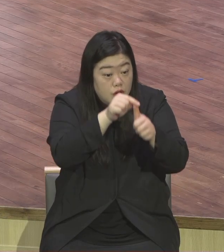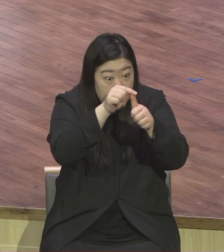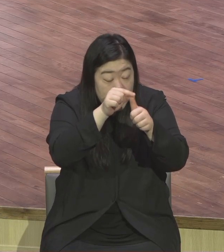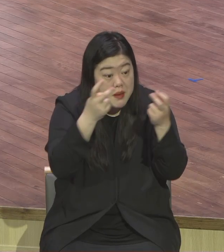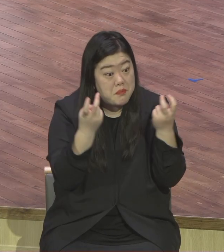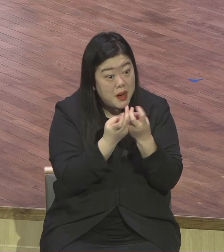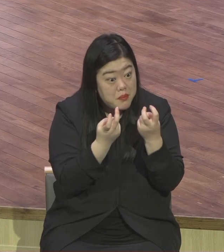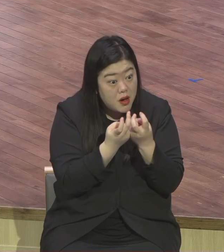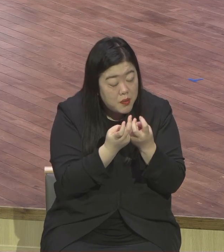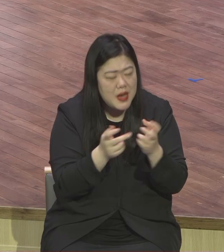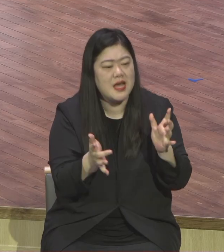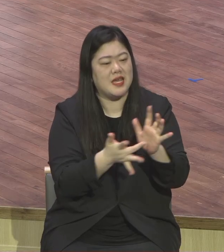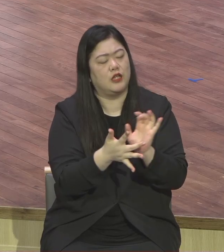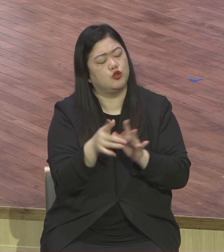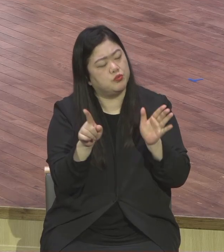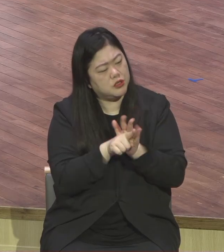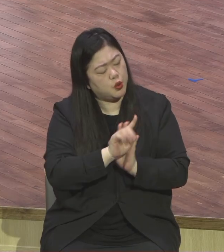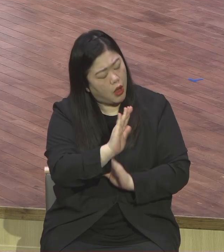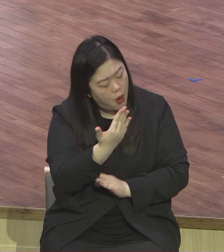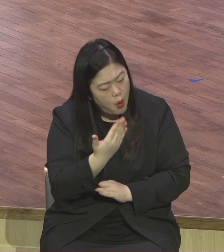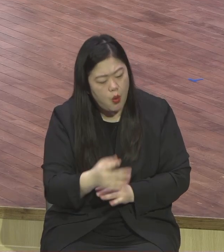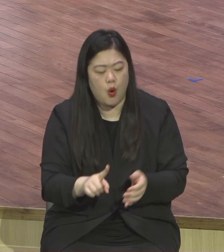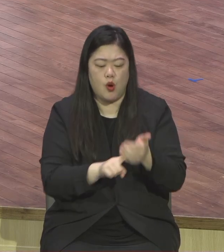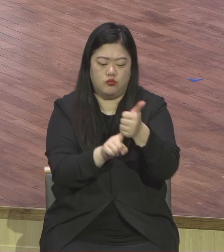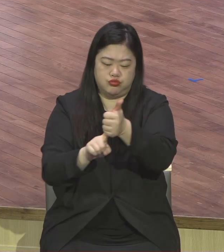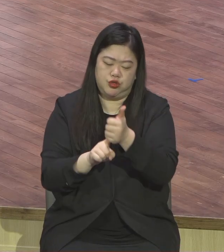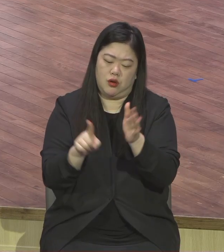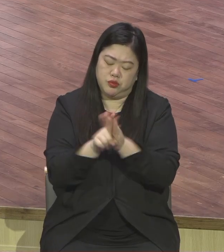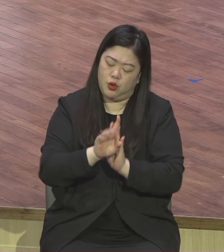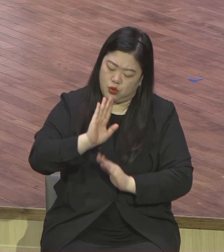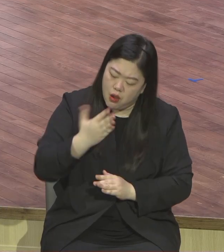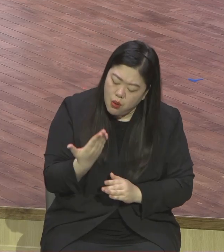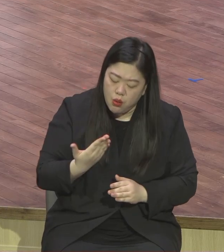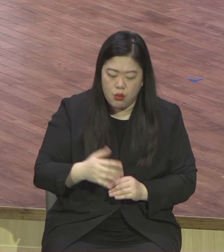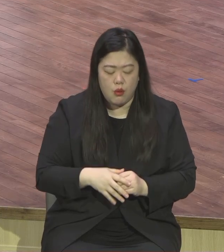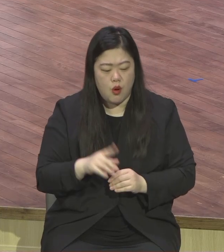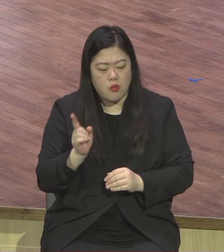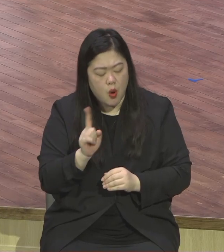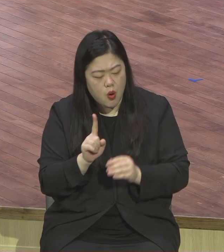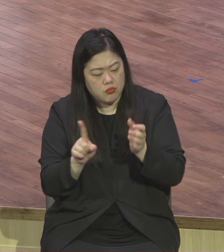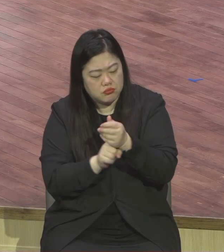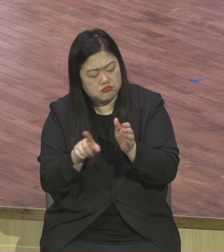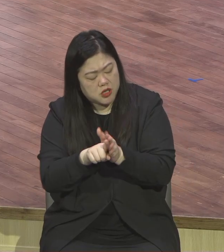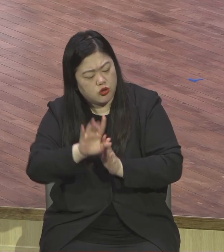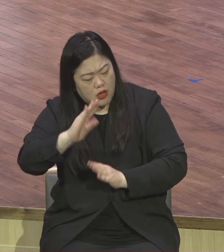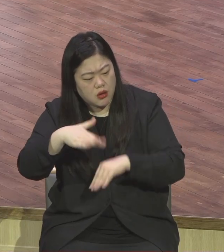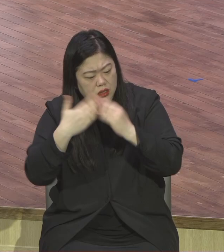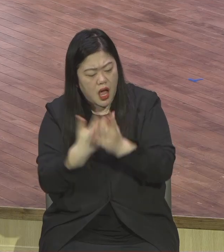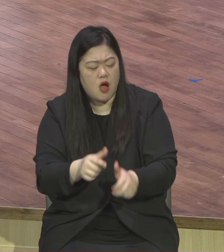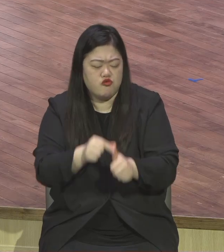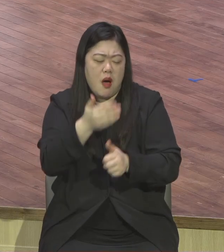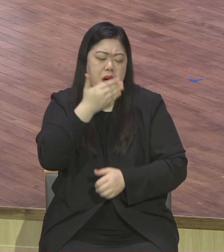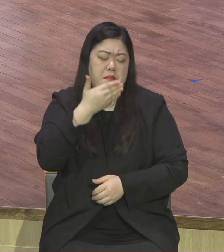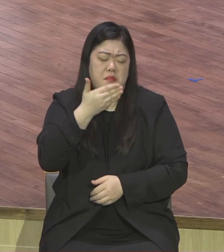구원 받고 마흡의 믿어도 구원 받고 석가 믿어도 구원 받고 모든 종교는 다 구원 있다. 있다. WCC WCC